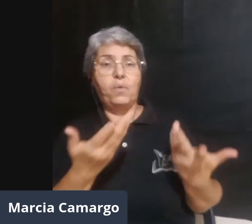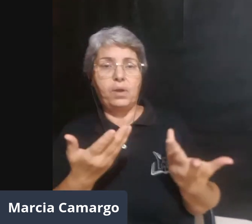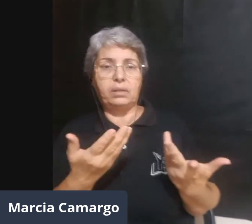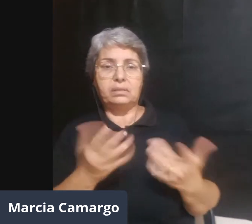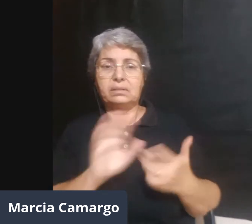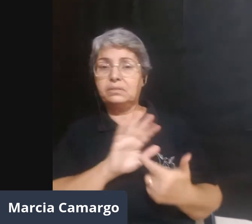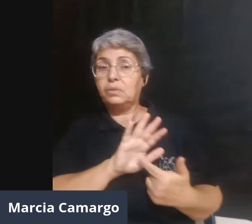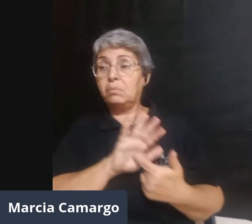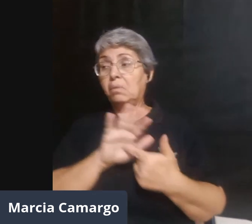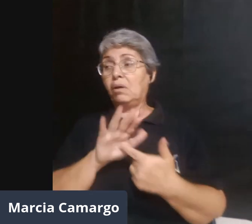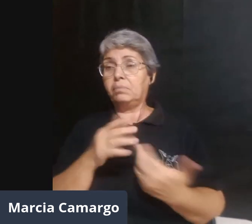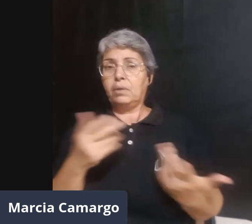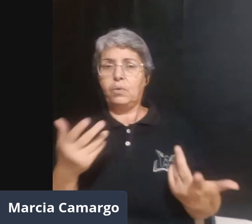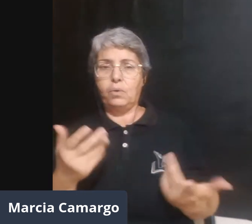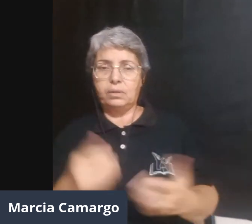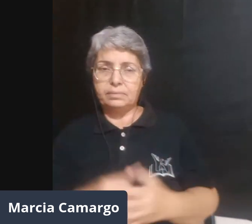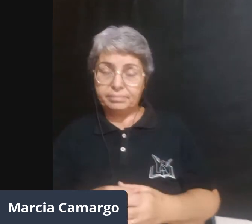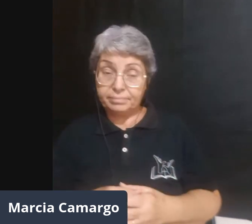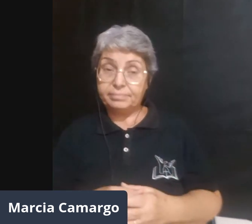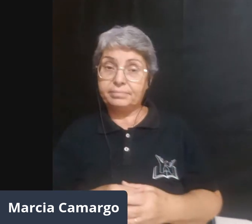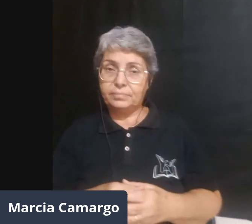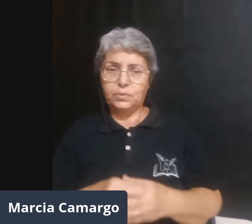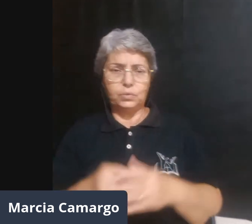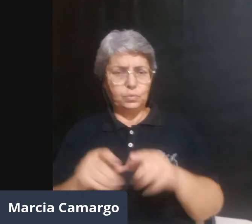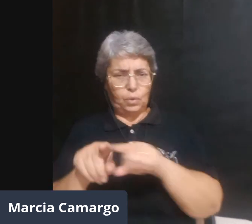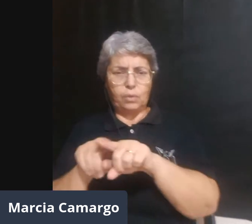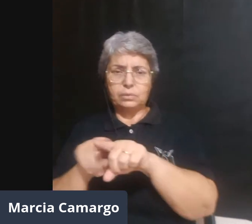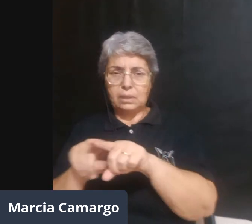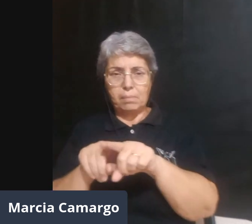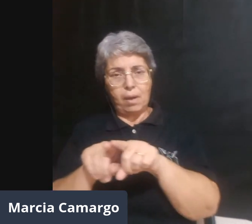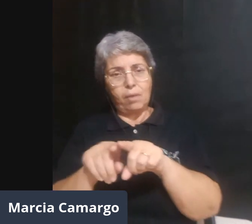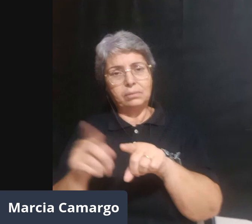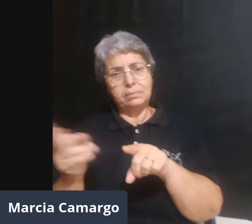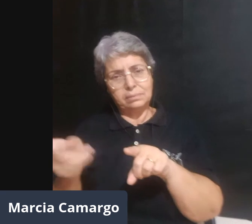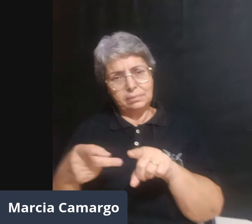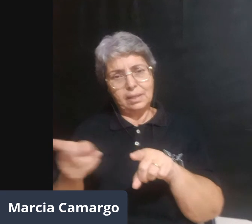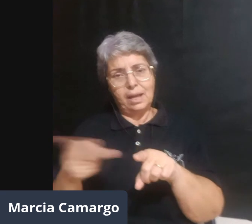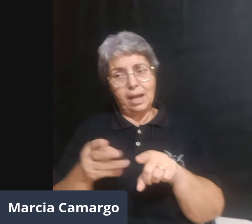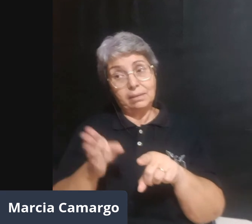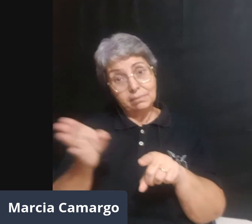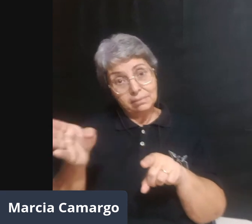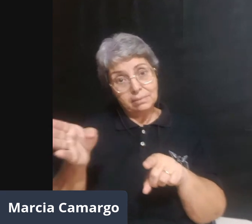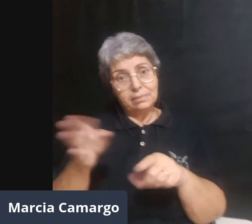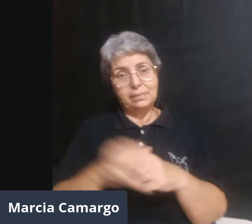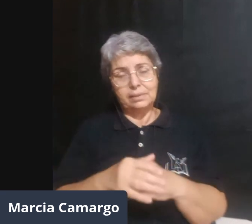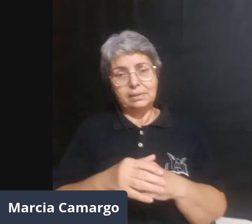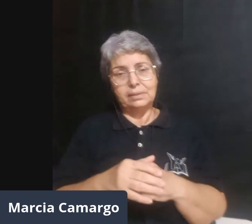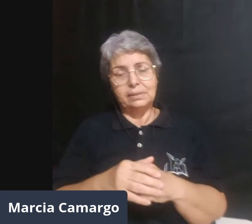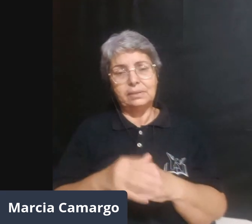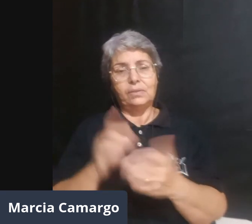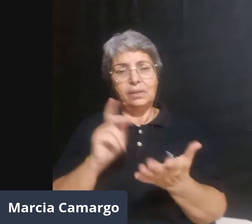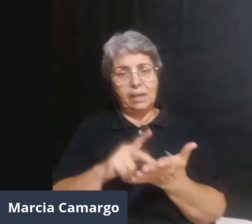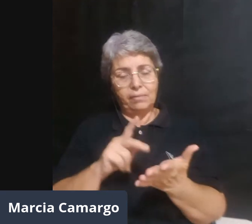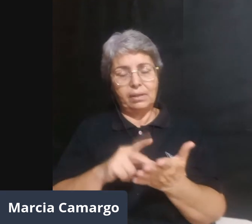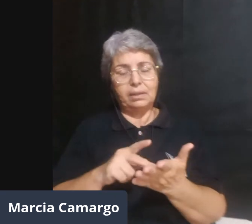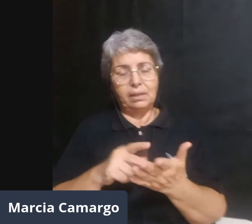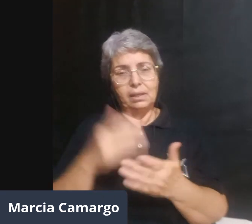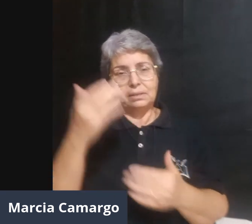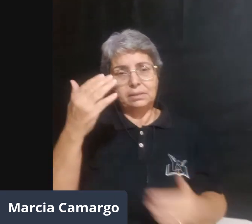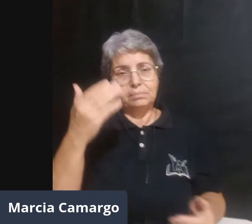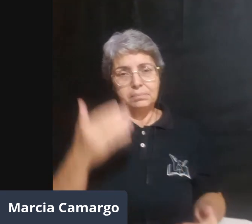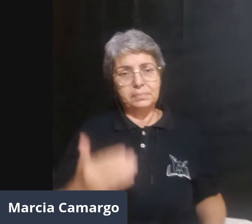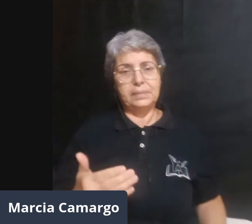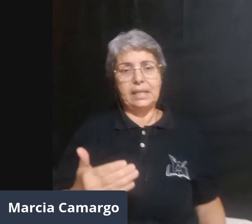Aqui, meus irmãos, cabe uma advertência àqueles que creem na chamada verdade presente. A